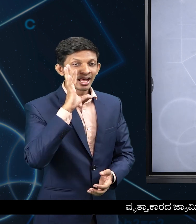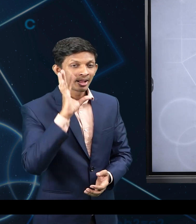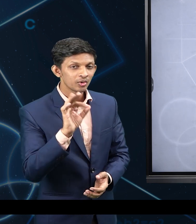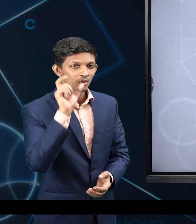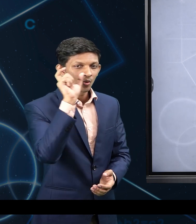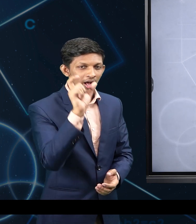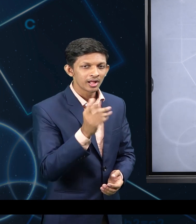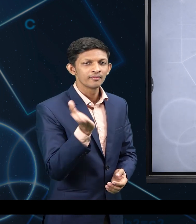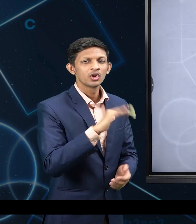ಈ ಪಾಠದ ಪ್ರಮುಖ ಪದಗಳು: